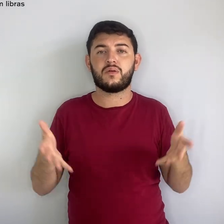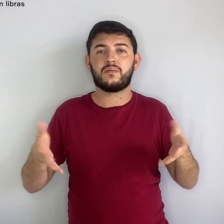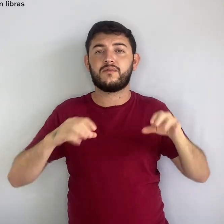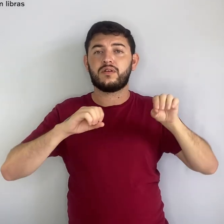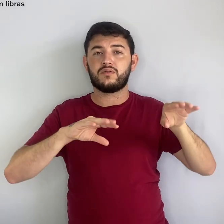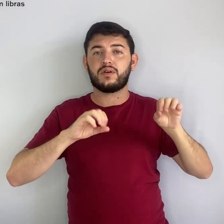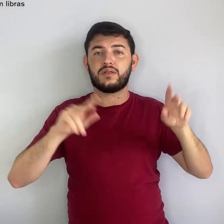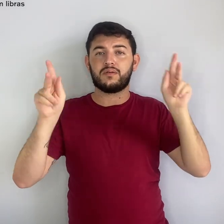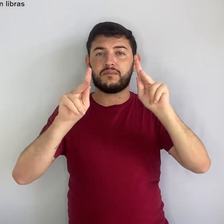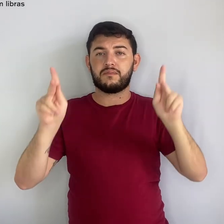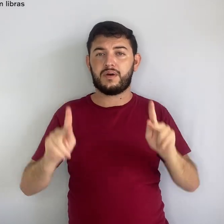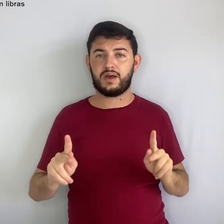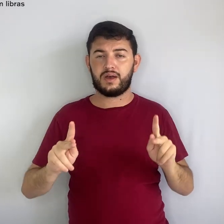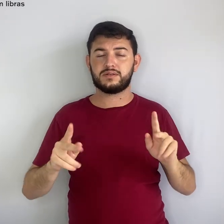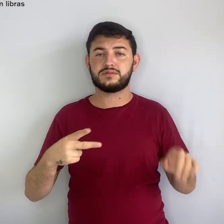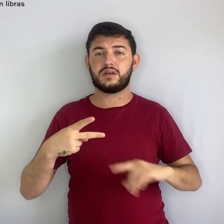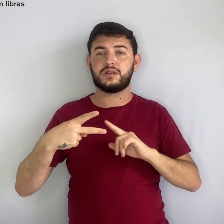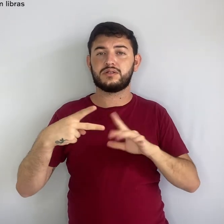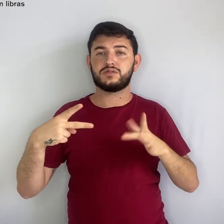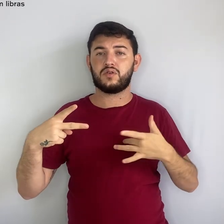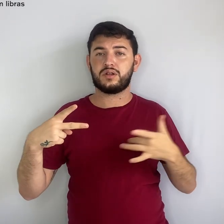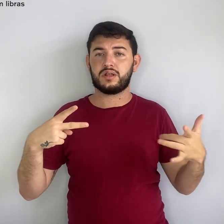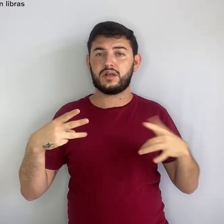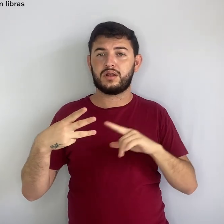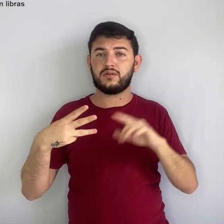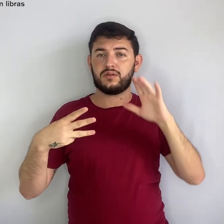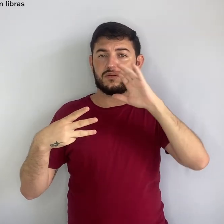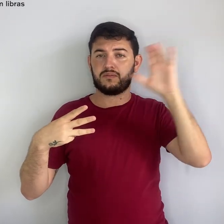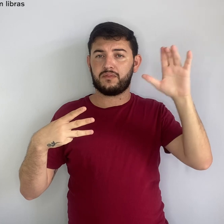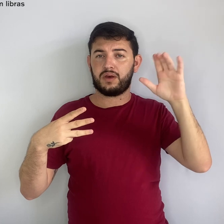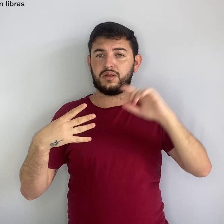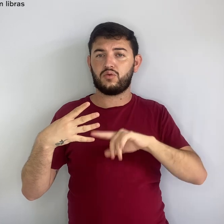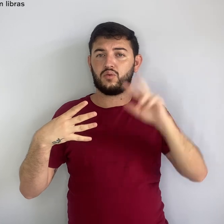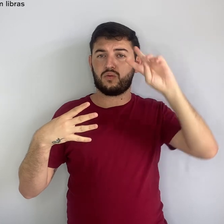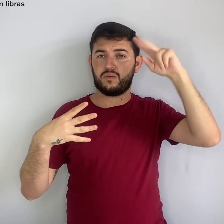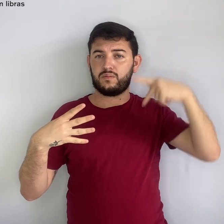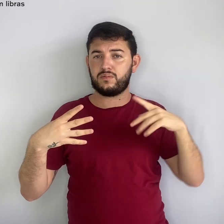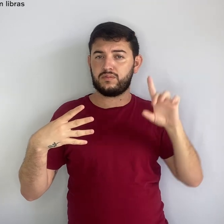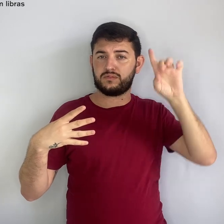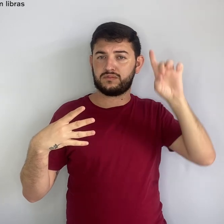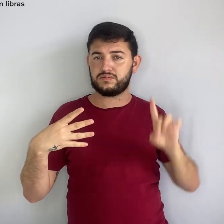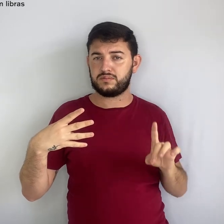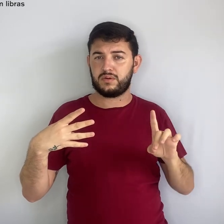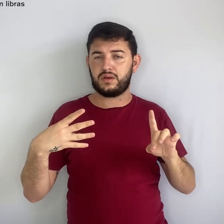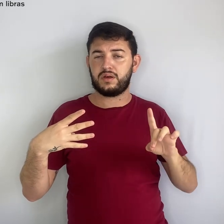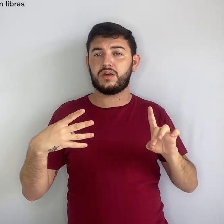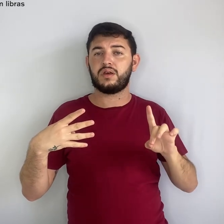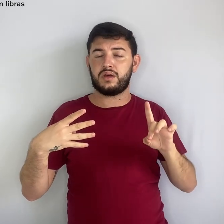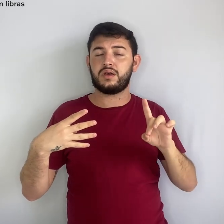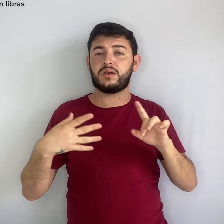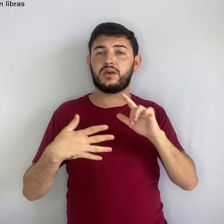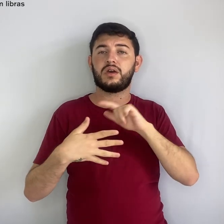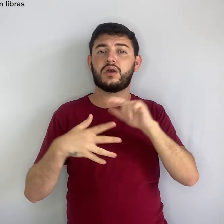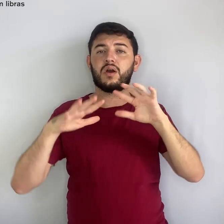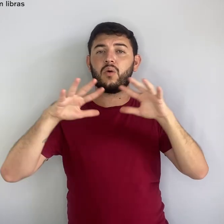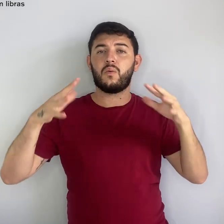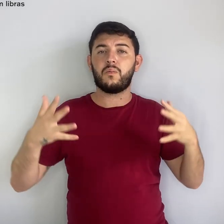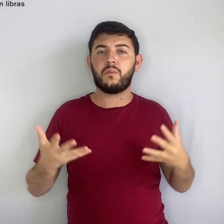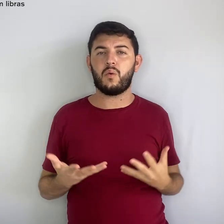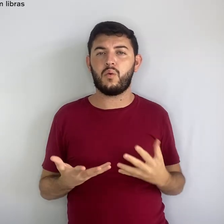respeito, os direitos humanos e para que o mundo, sobretudo os governantes, busquem a mediação de